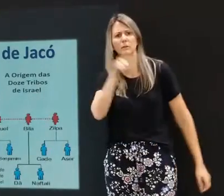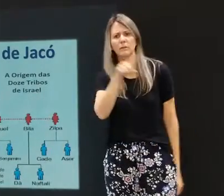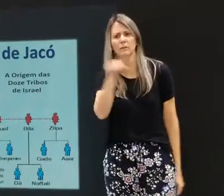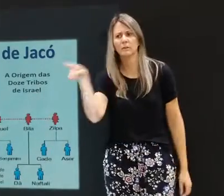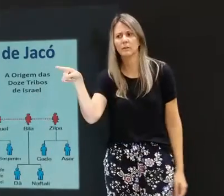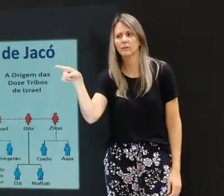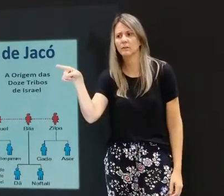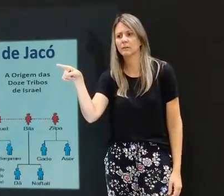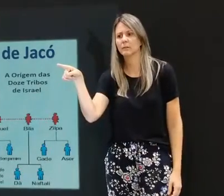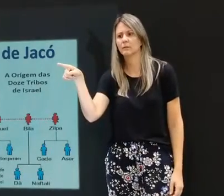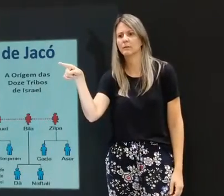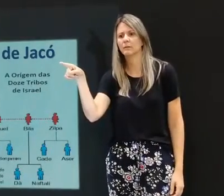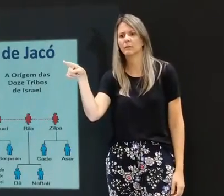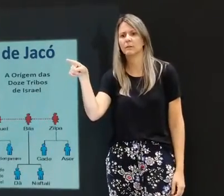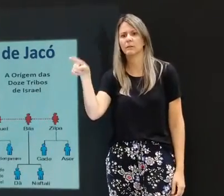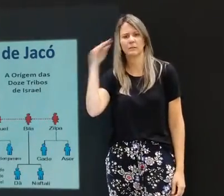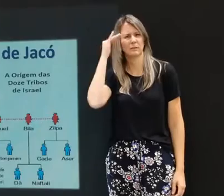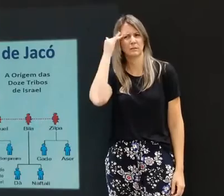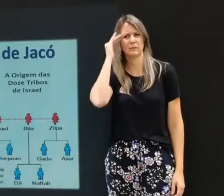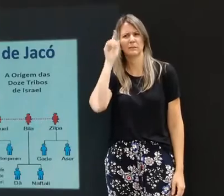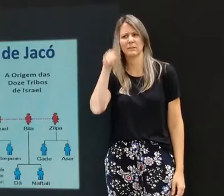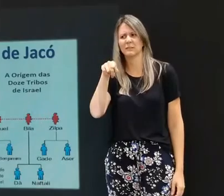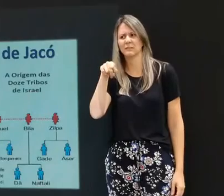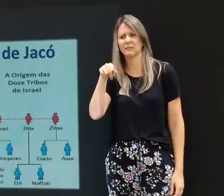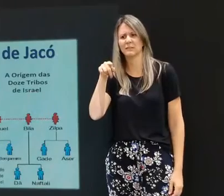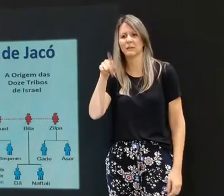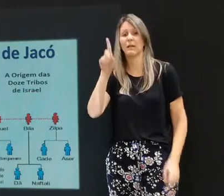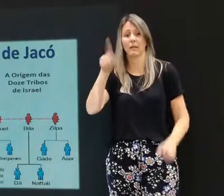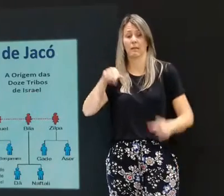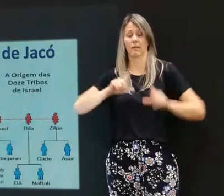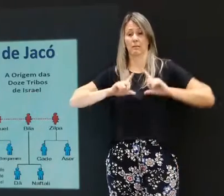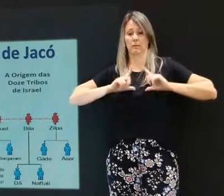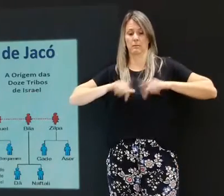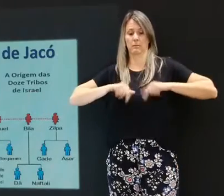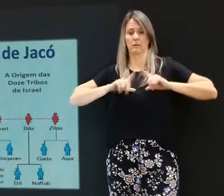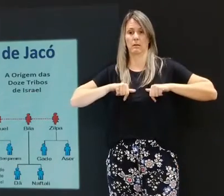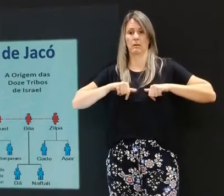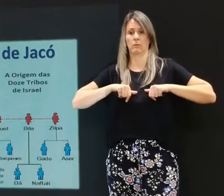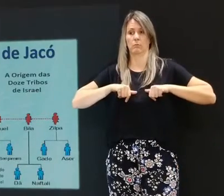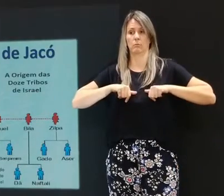Vocês conseguiram entender um pouco? Entenderam? É Israel.